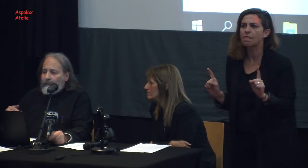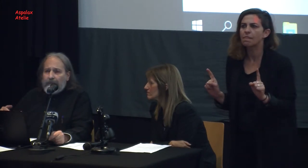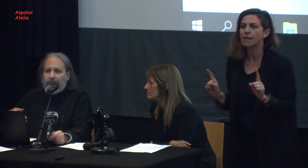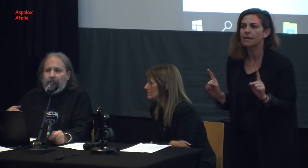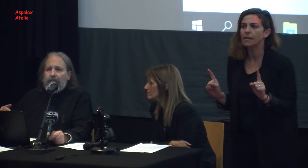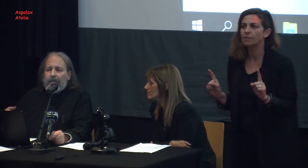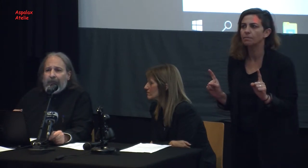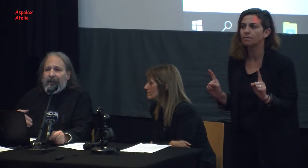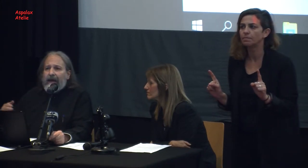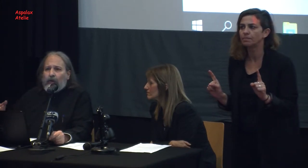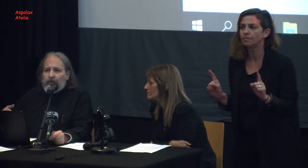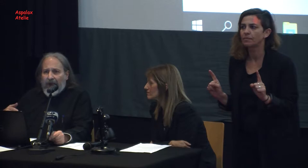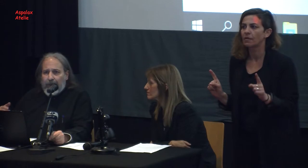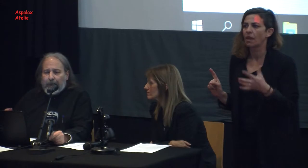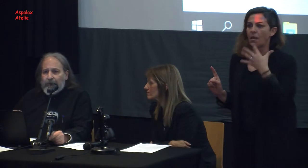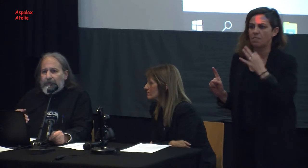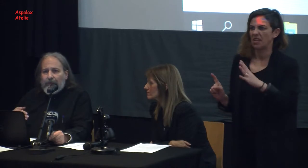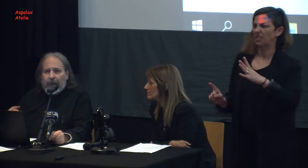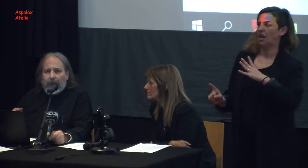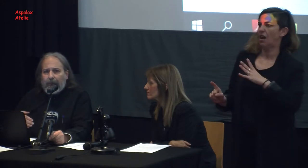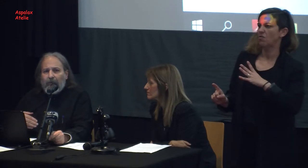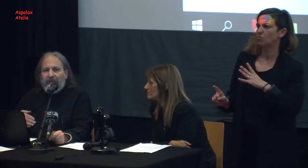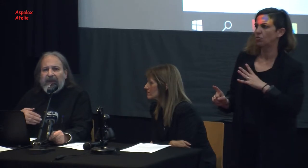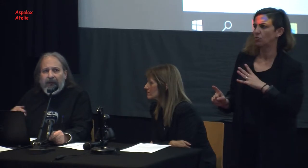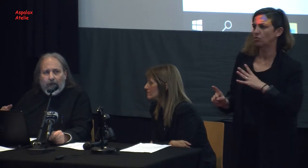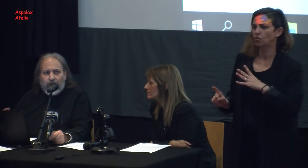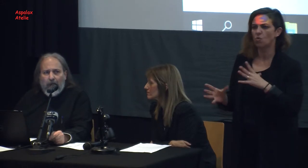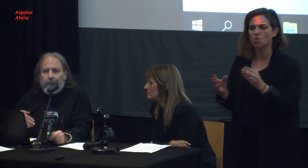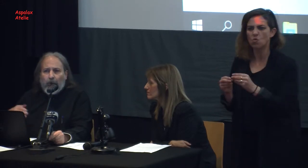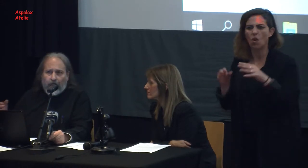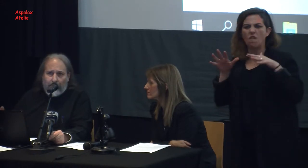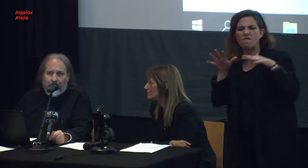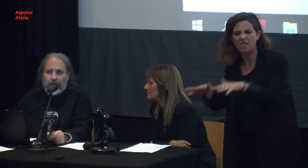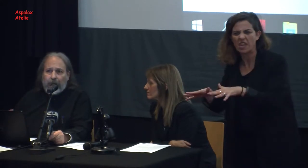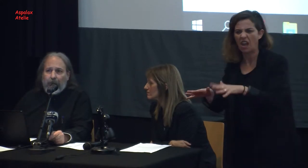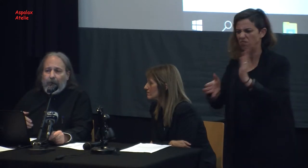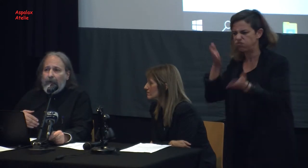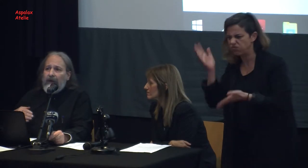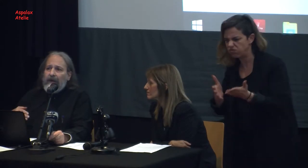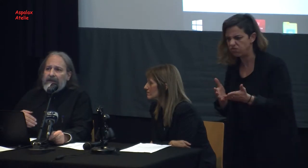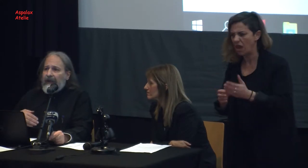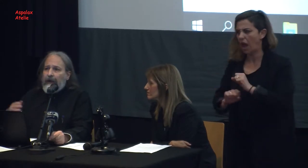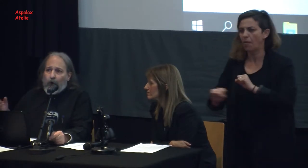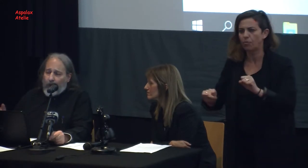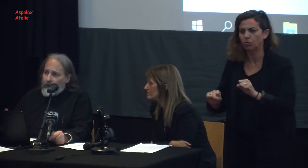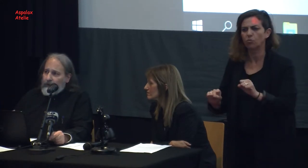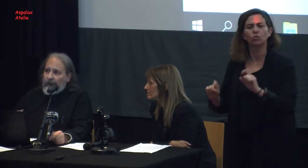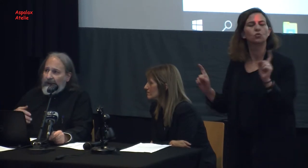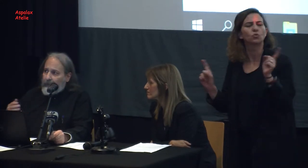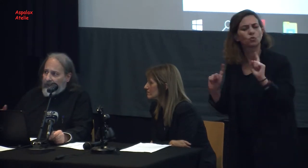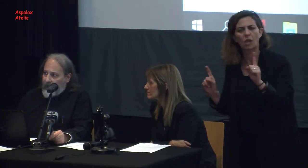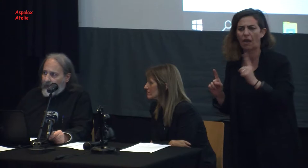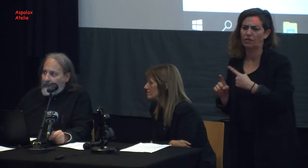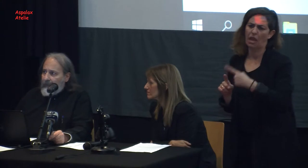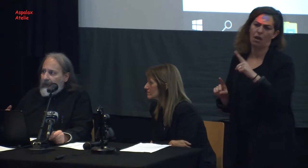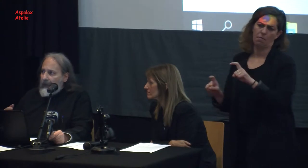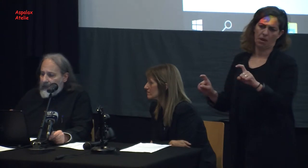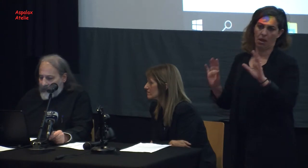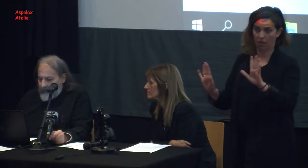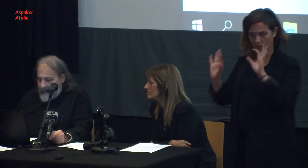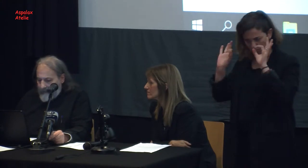ο μανιακός ο άνθρωπος, ο βίαιος, ο απότομος, ο σκληρός, ο οτιδήποτε